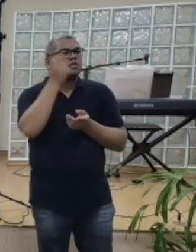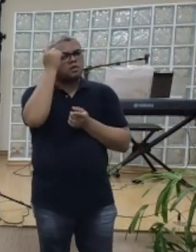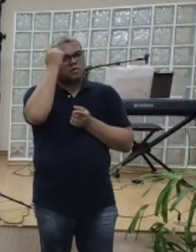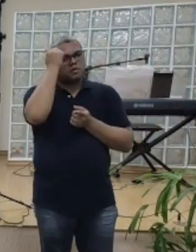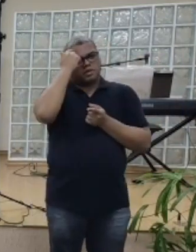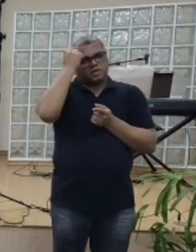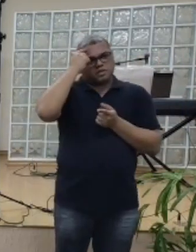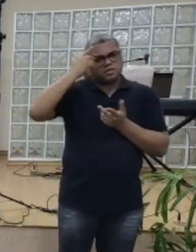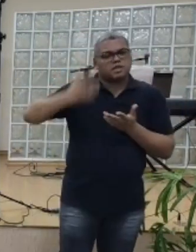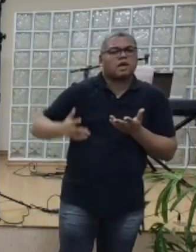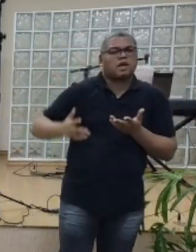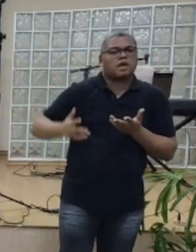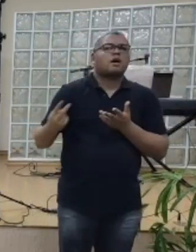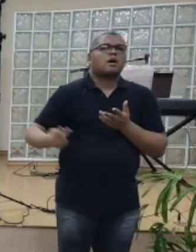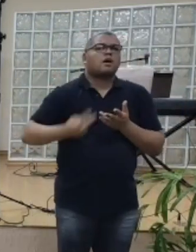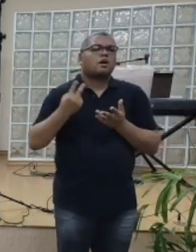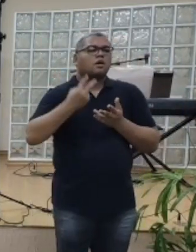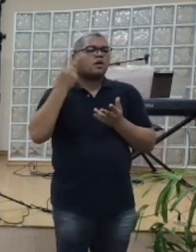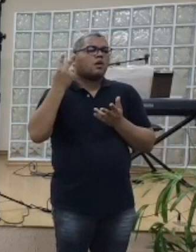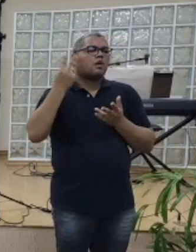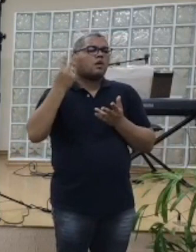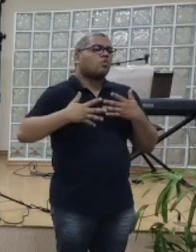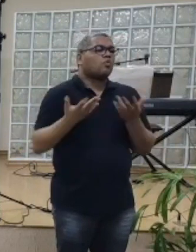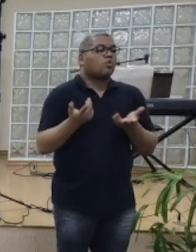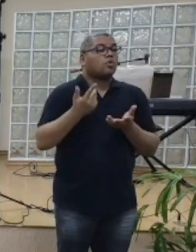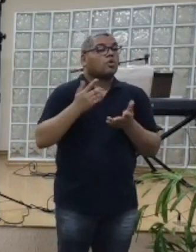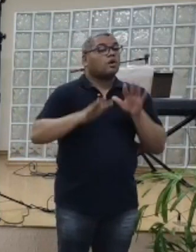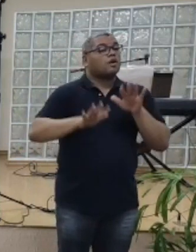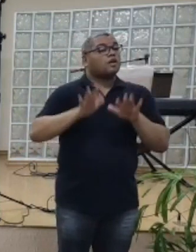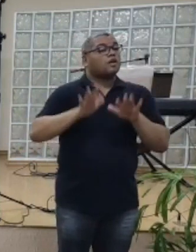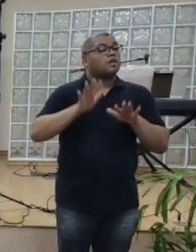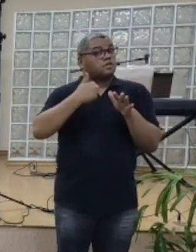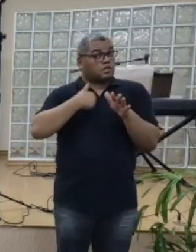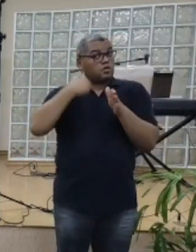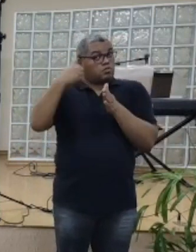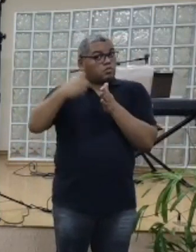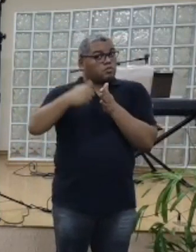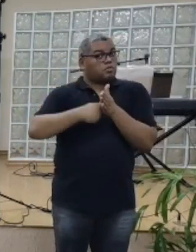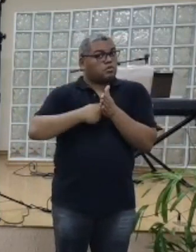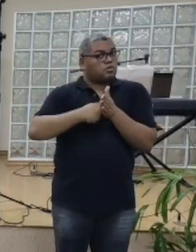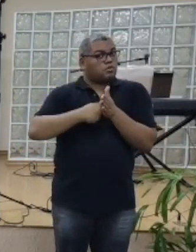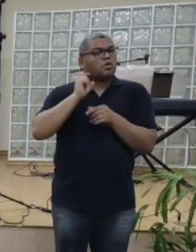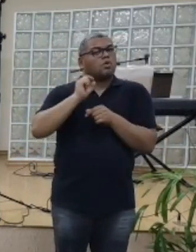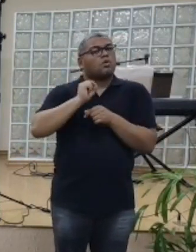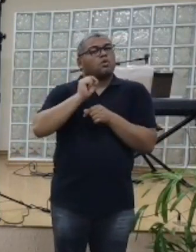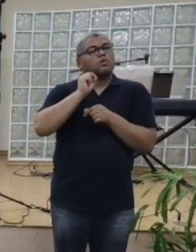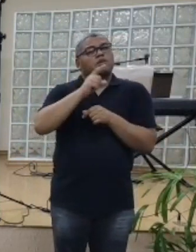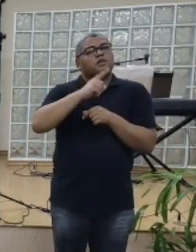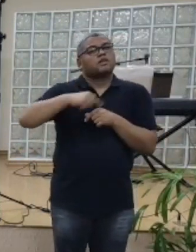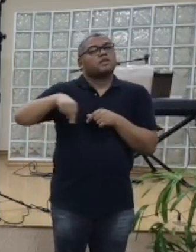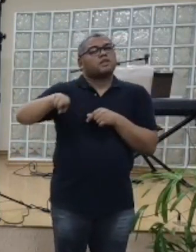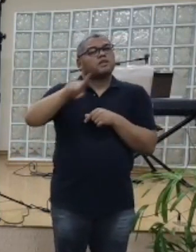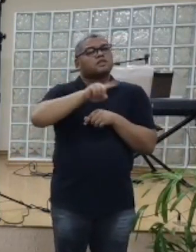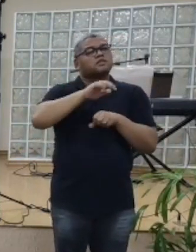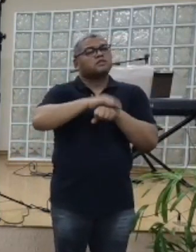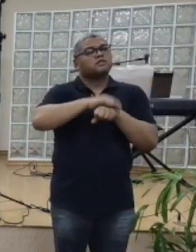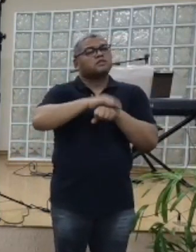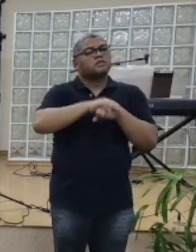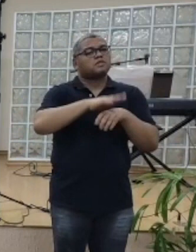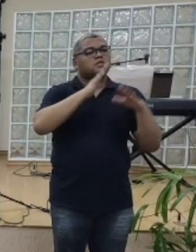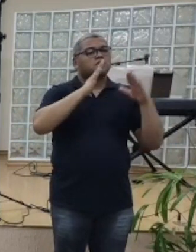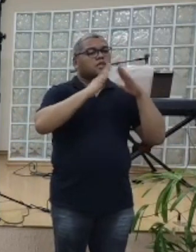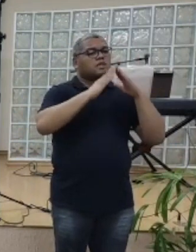é o valor? E às vezes eu me pergunto, assim, o que é que eles estão fazendo em casa